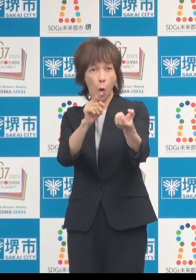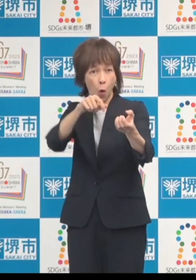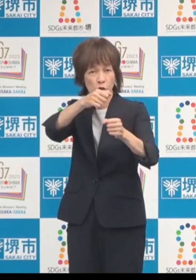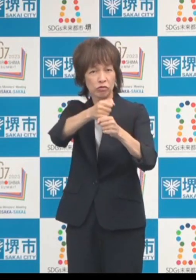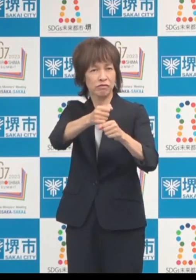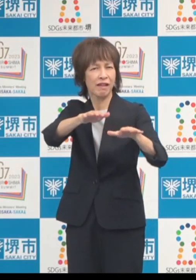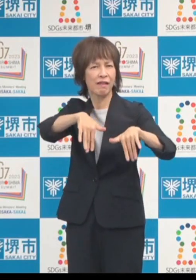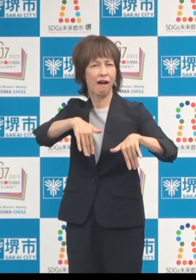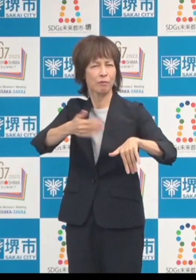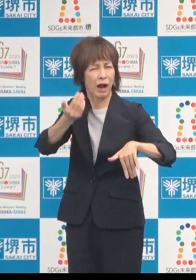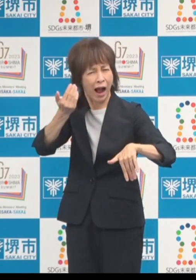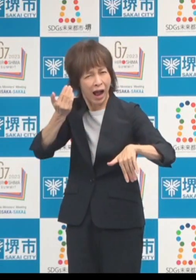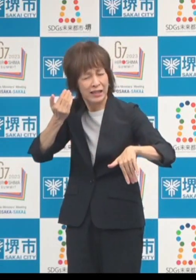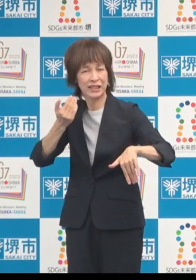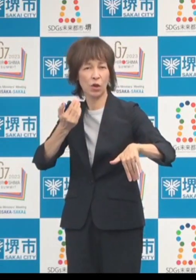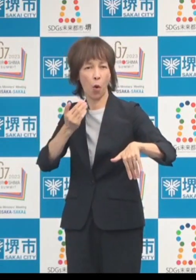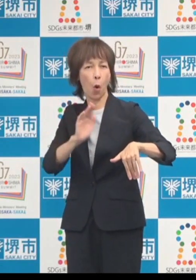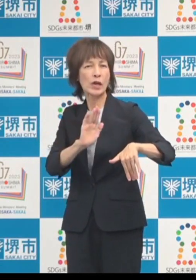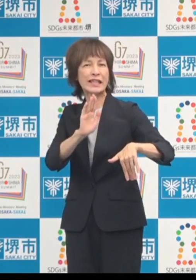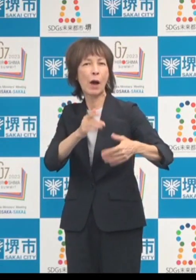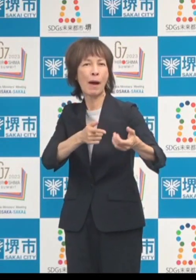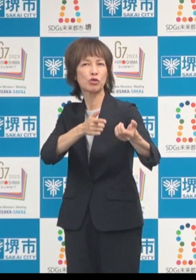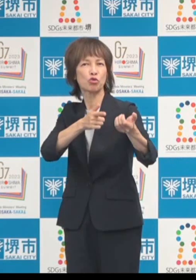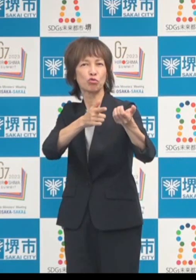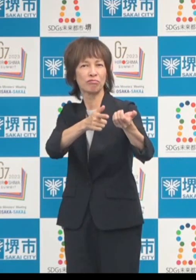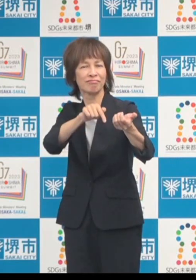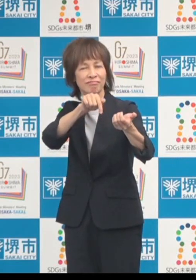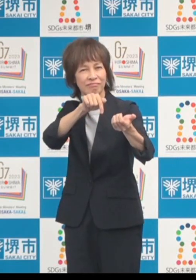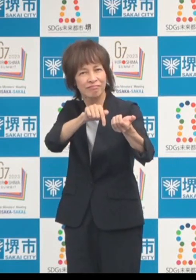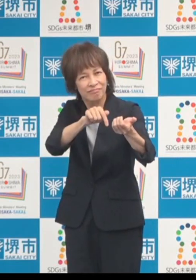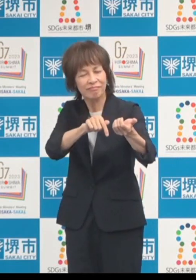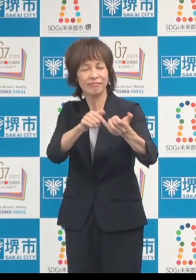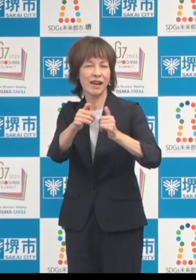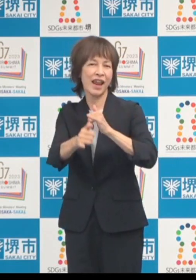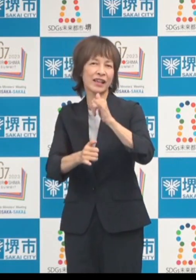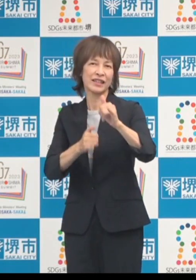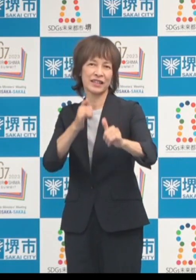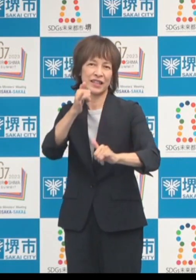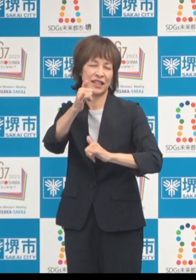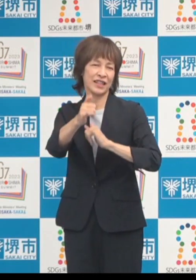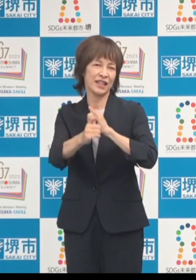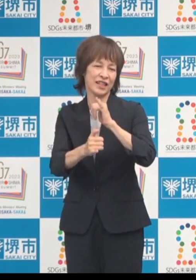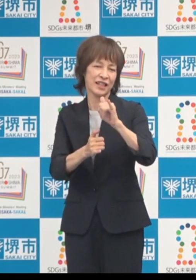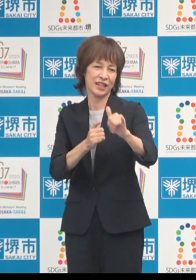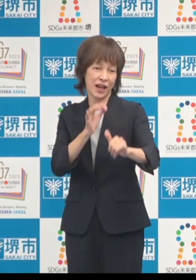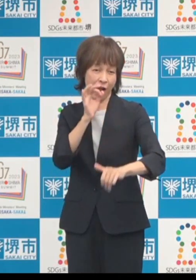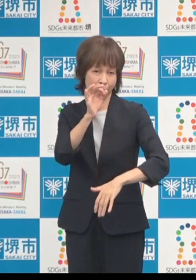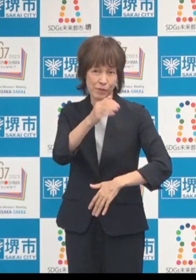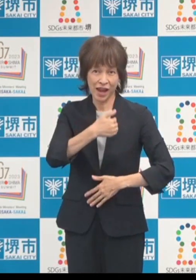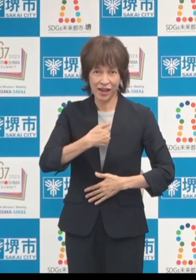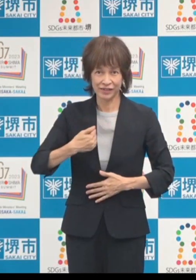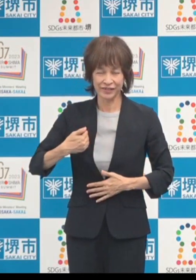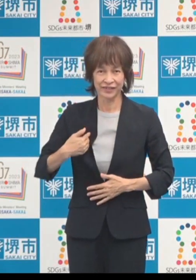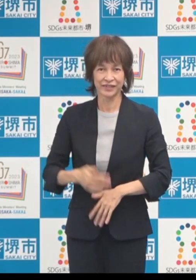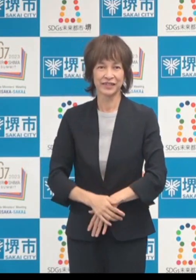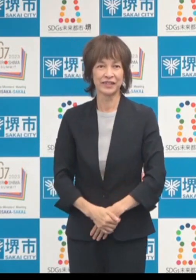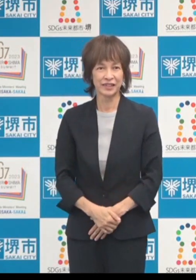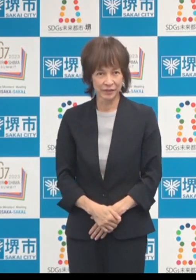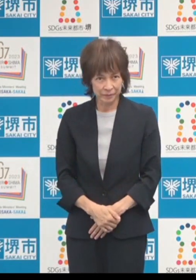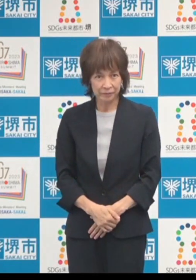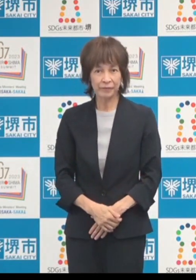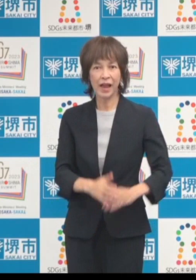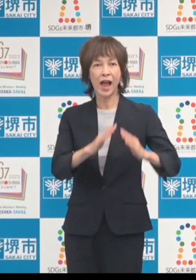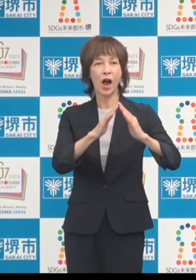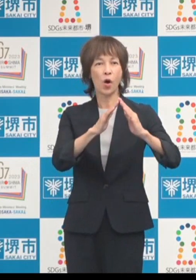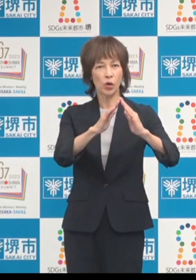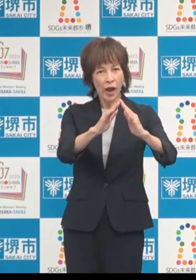火縄銃を作るという堺の歴史を感じていただける施設ということで開館を